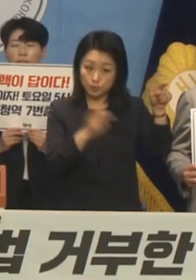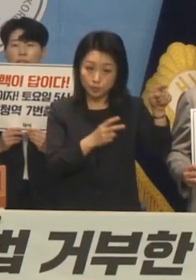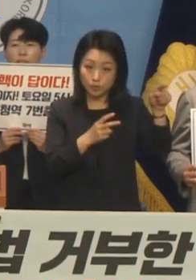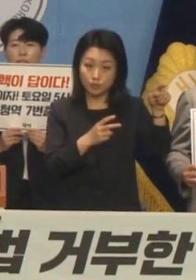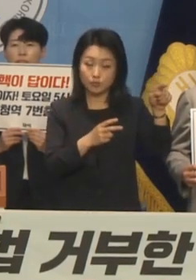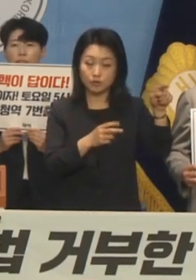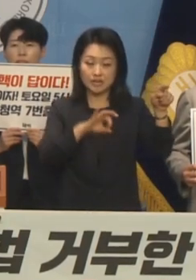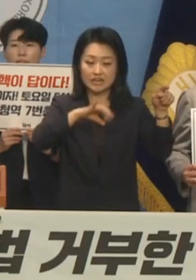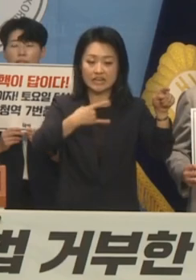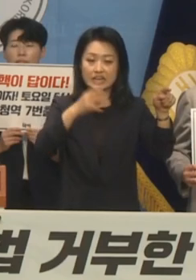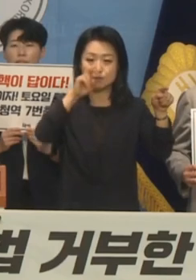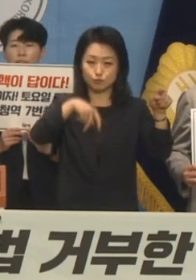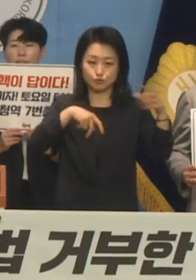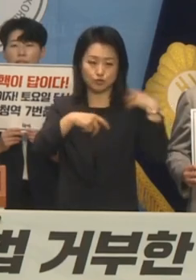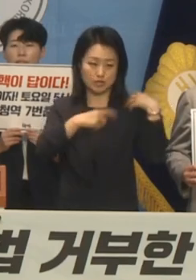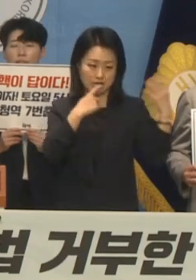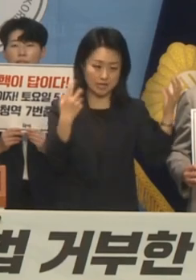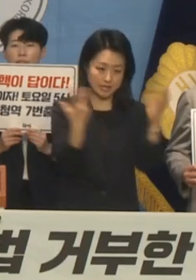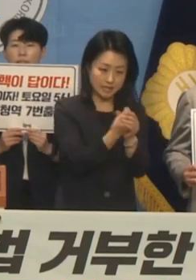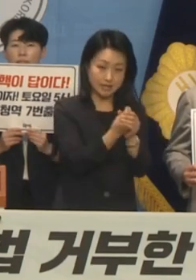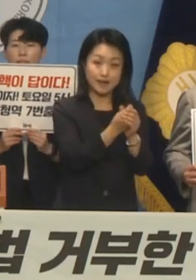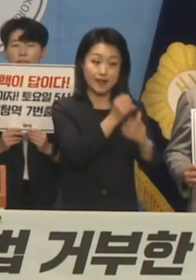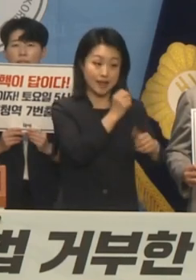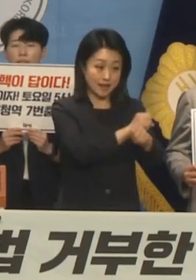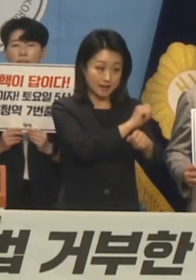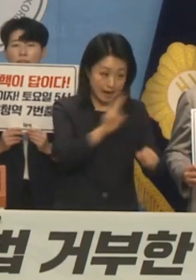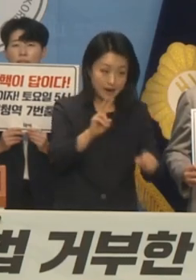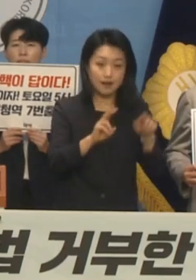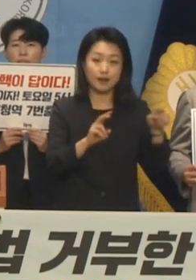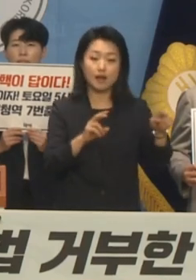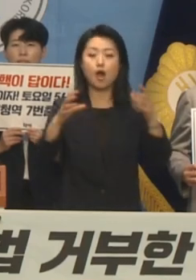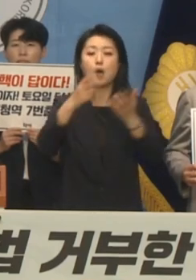의무를 다해야 합니다. 이것이 헌법 정신입니다.